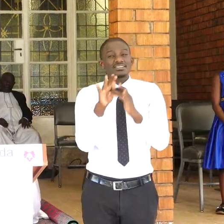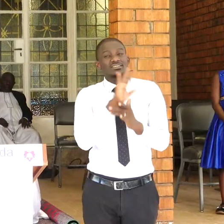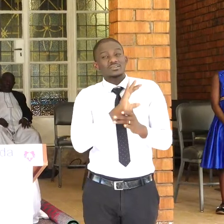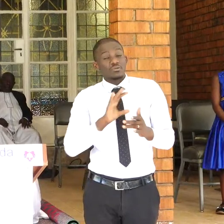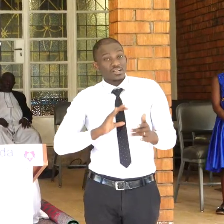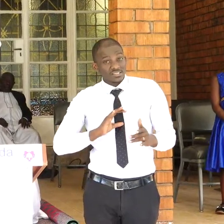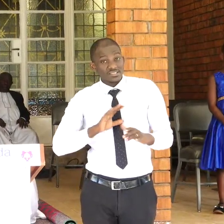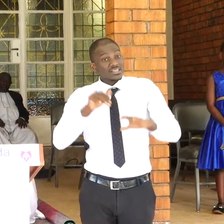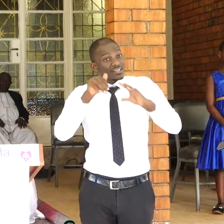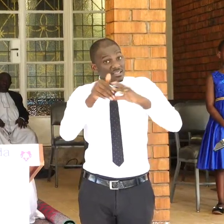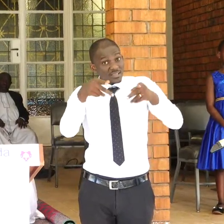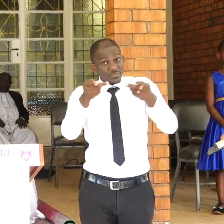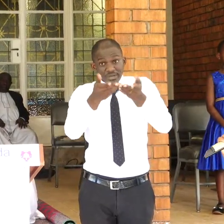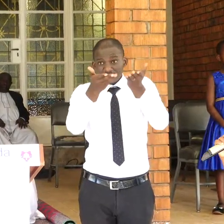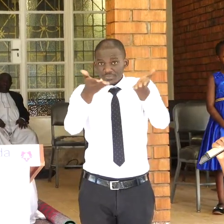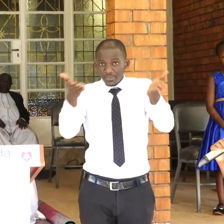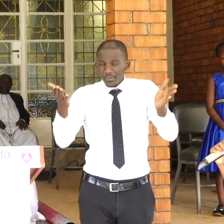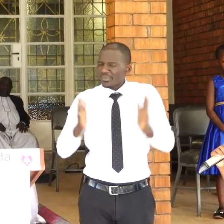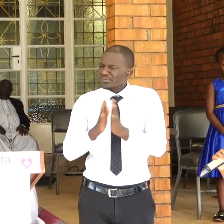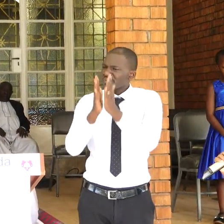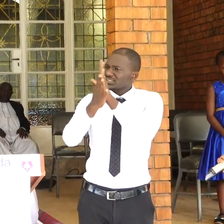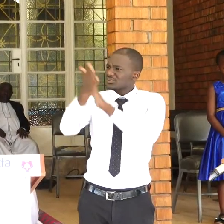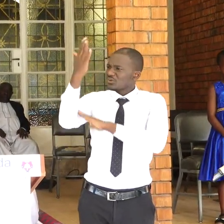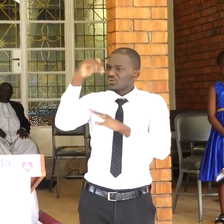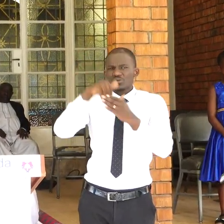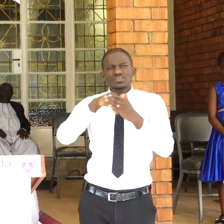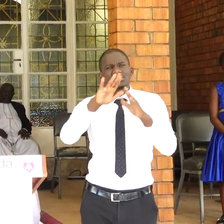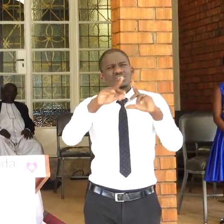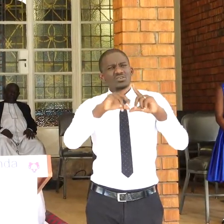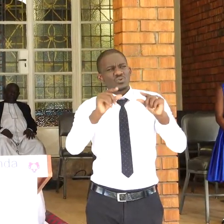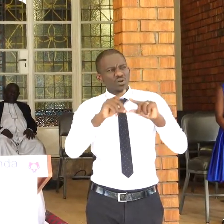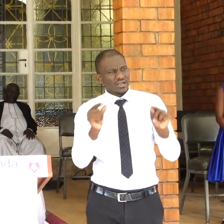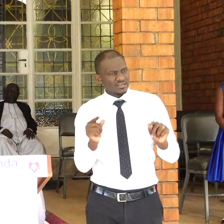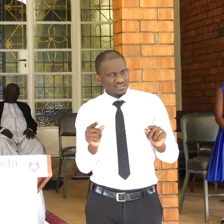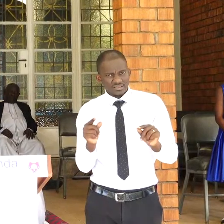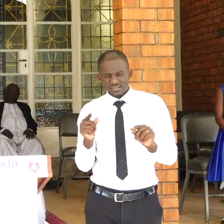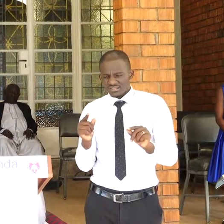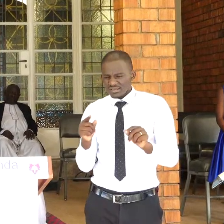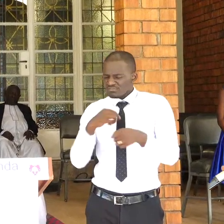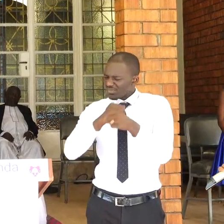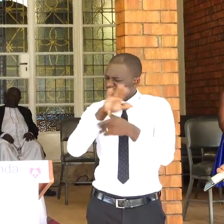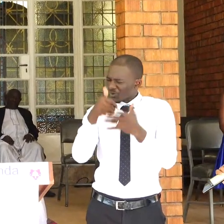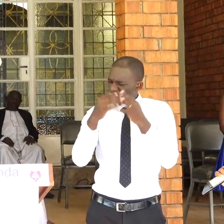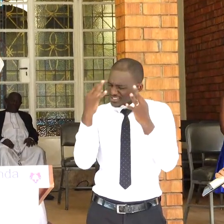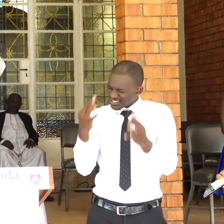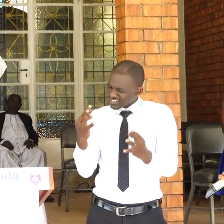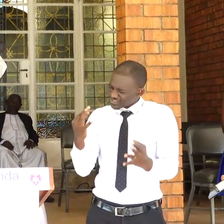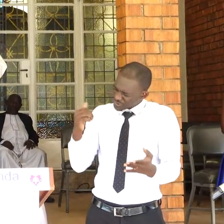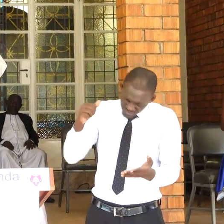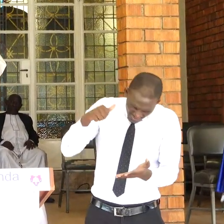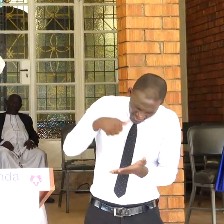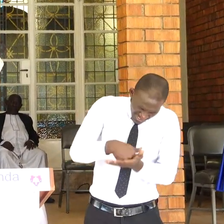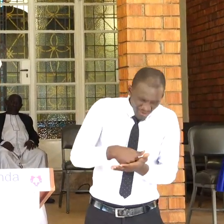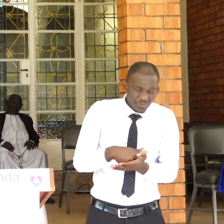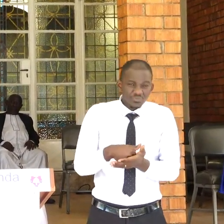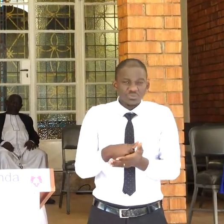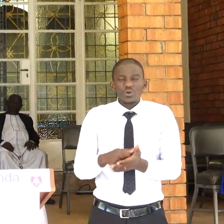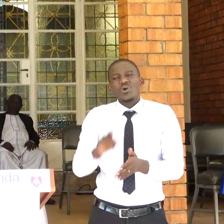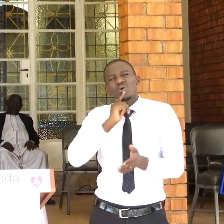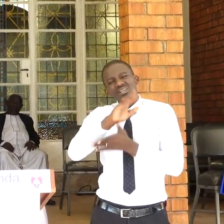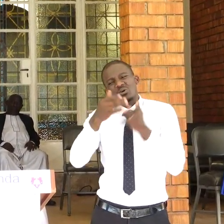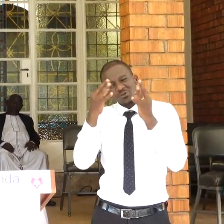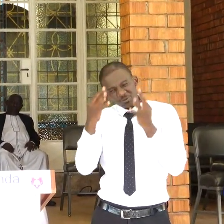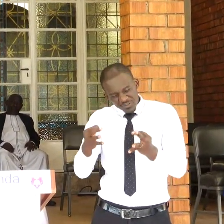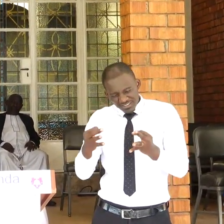woli tendereza katonda mubigambo byo vuna miabio nebi badebi agaro kusura biragiro kufuna